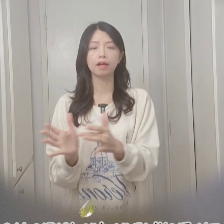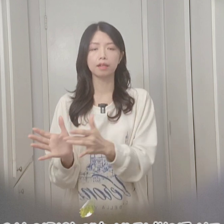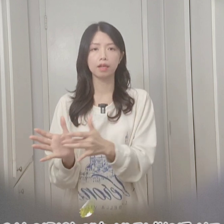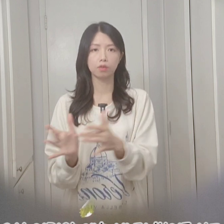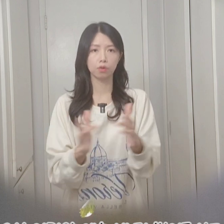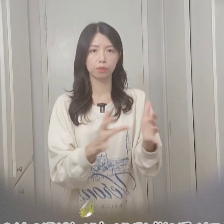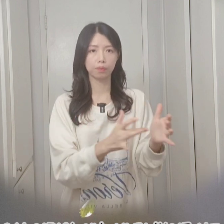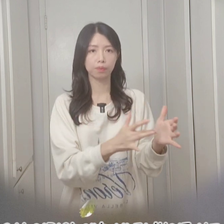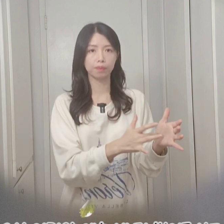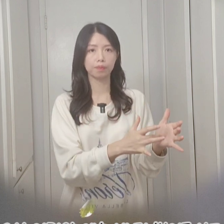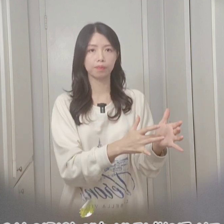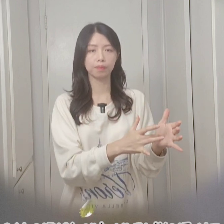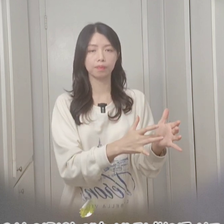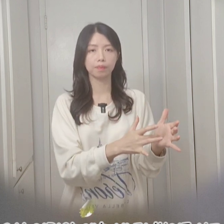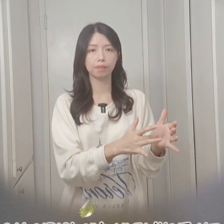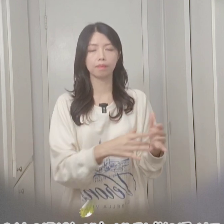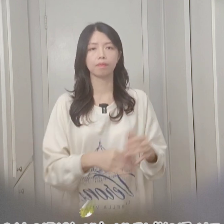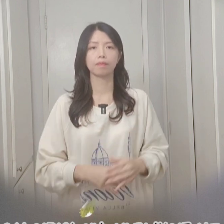됩니다. 예수.